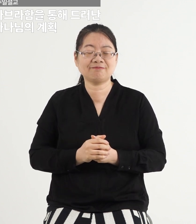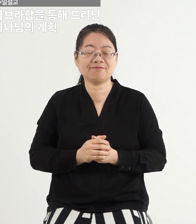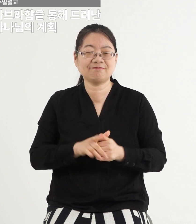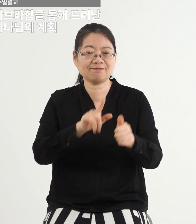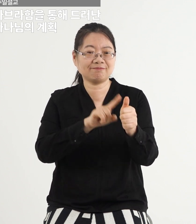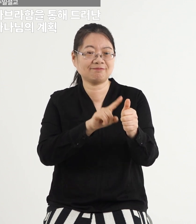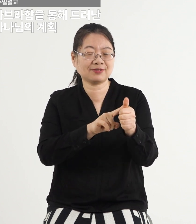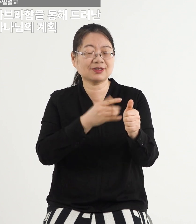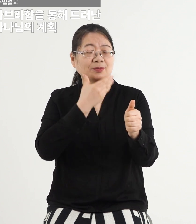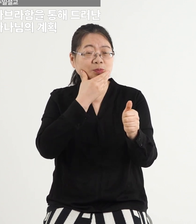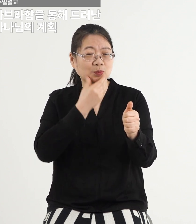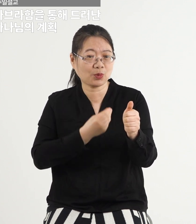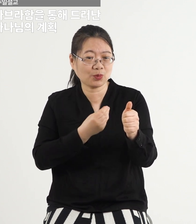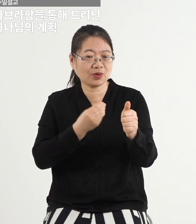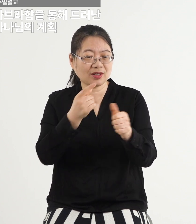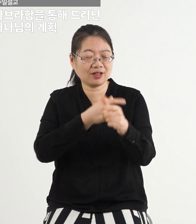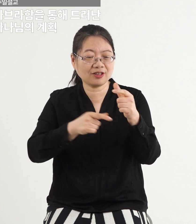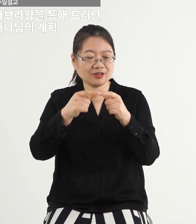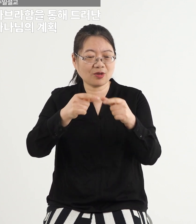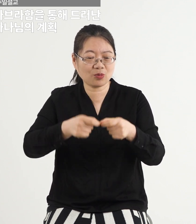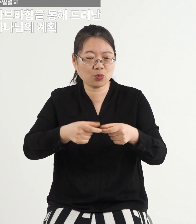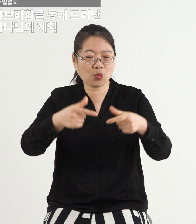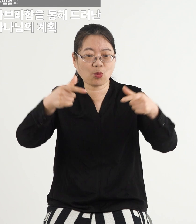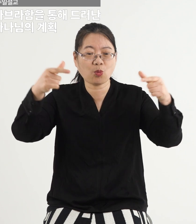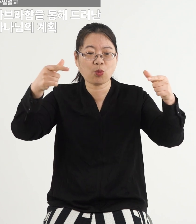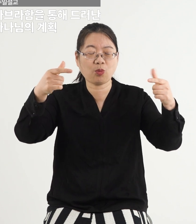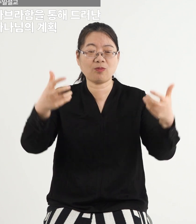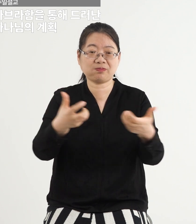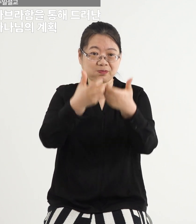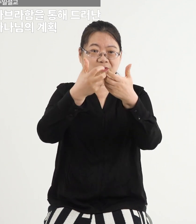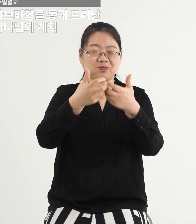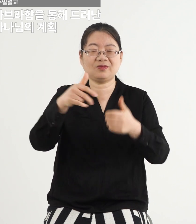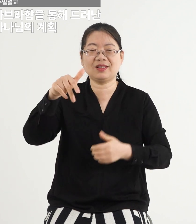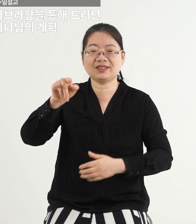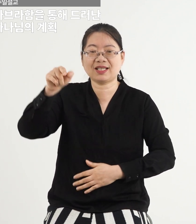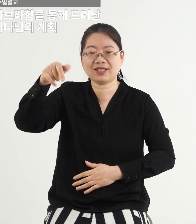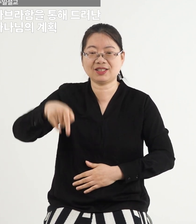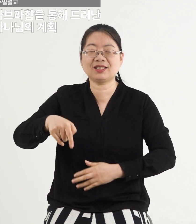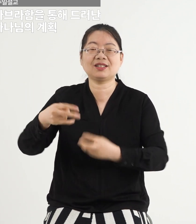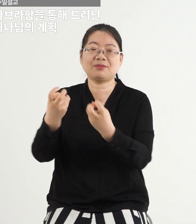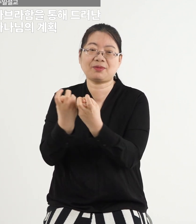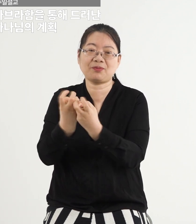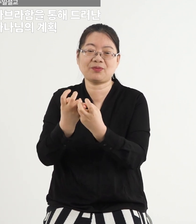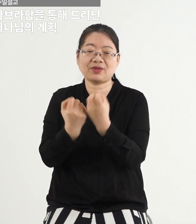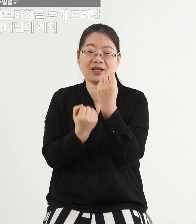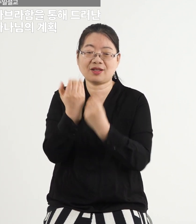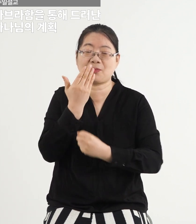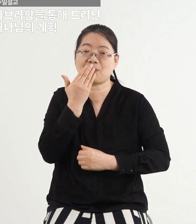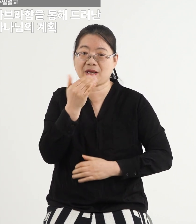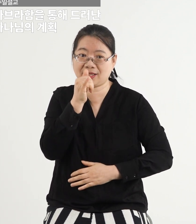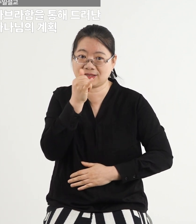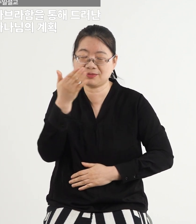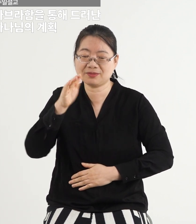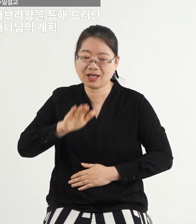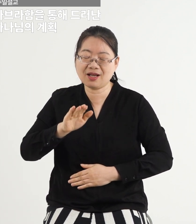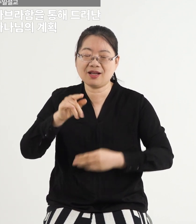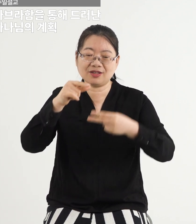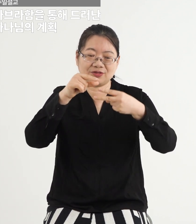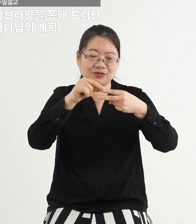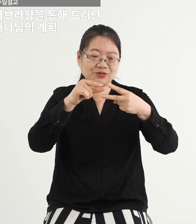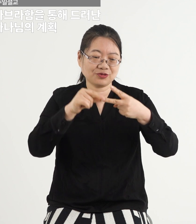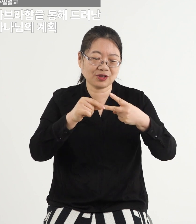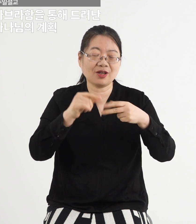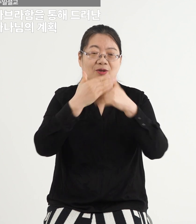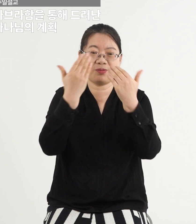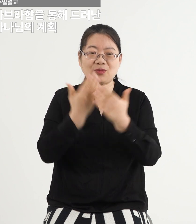그 복이 확대되게 만드는 재기용법으로 해석할 수가 있어요. 근데 저는 이 두 개의 의미가 다